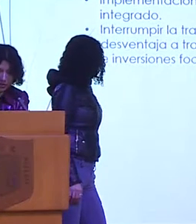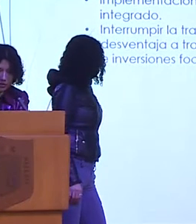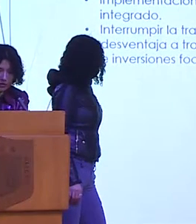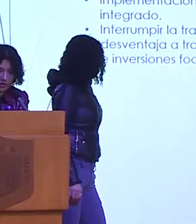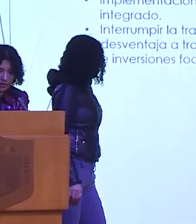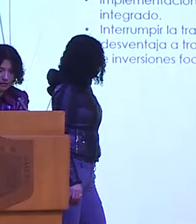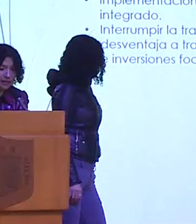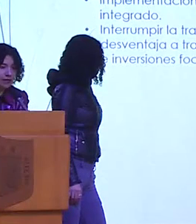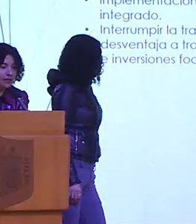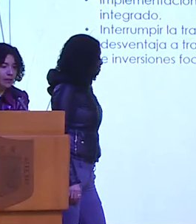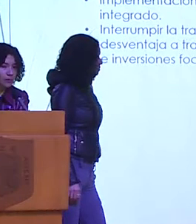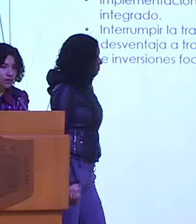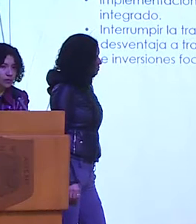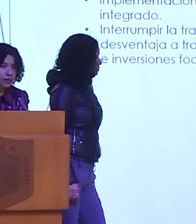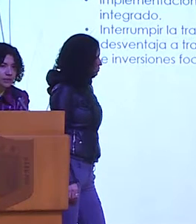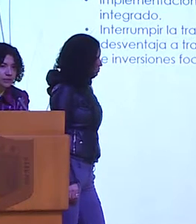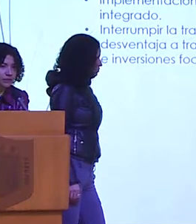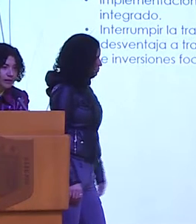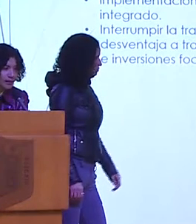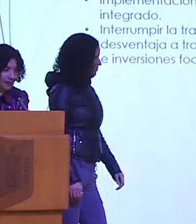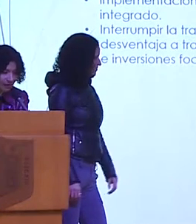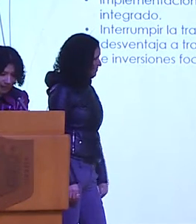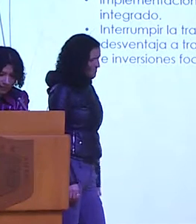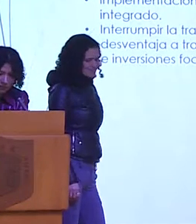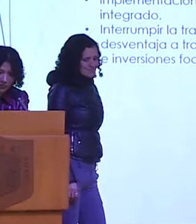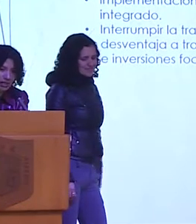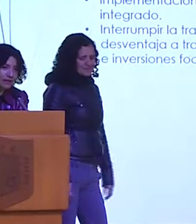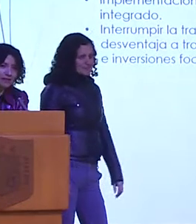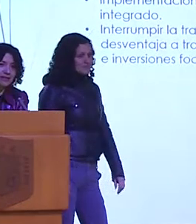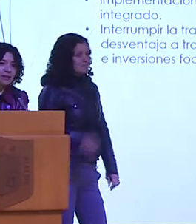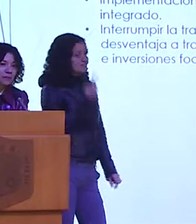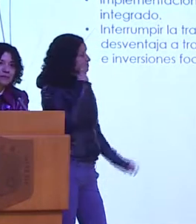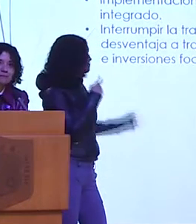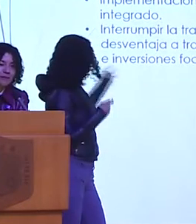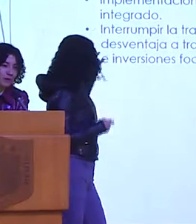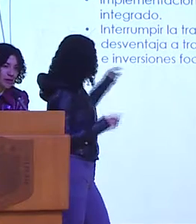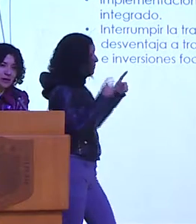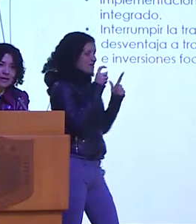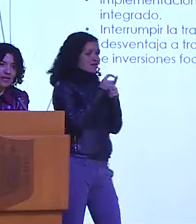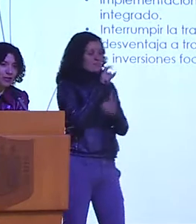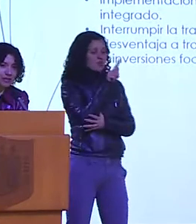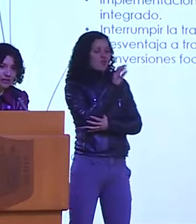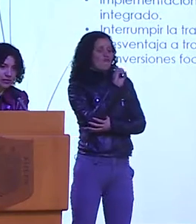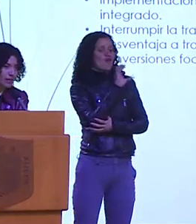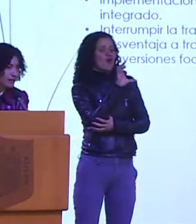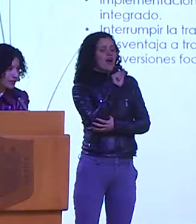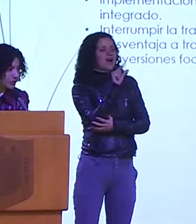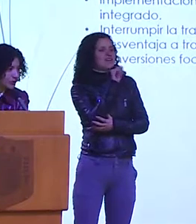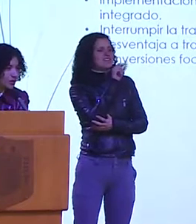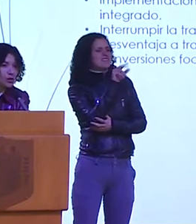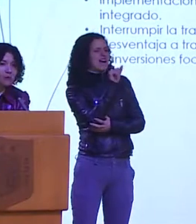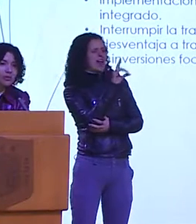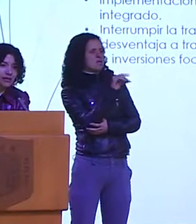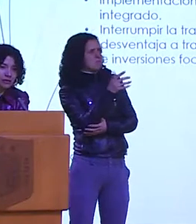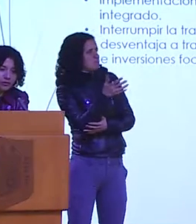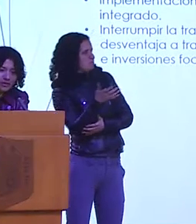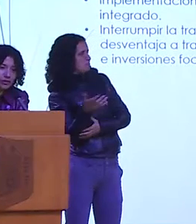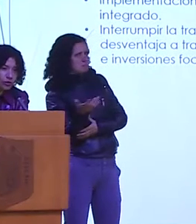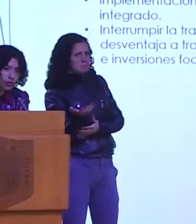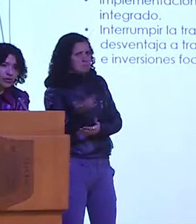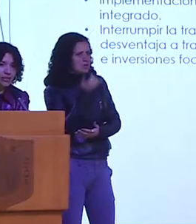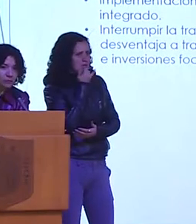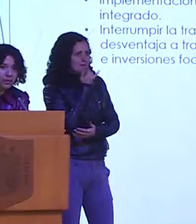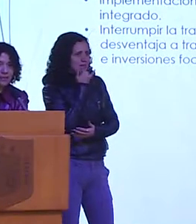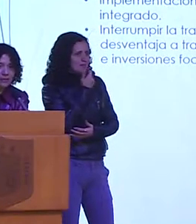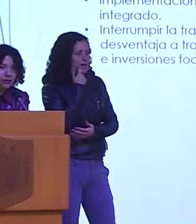inversiones focalizadas en capital humano. Ese focalizadas a mí me va mal con esa focalización, porque resulta